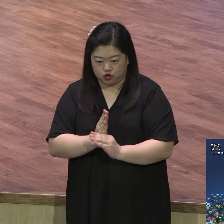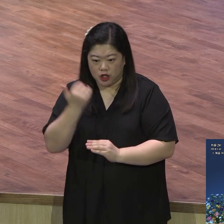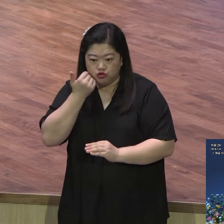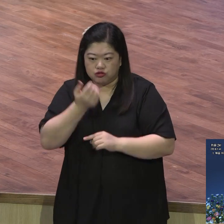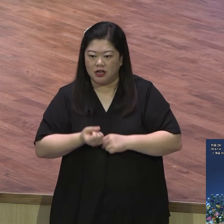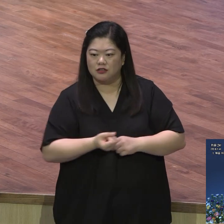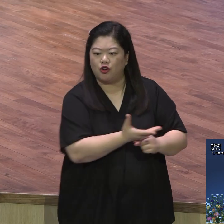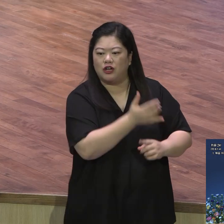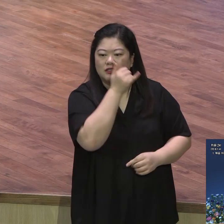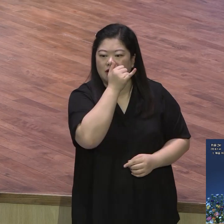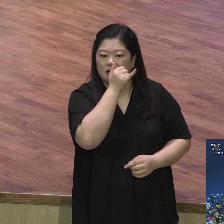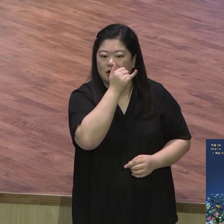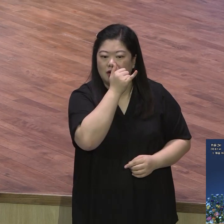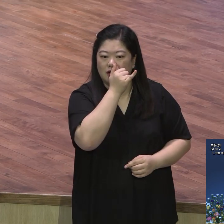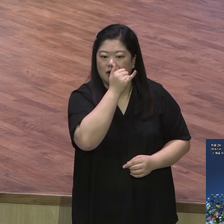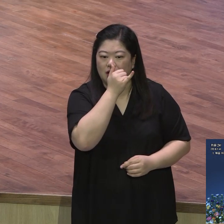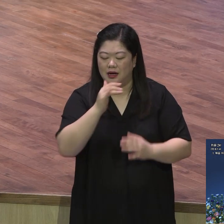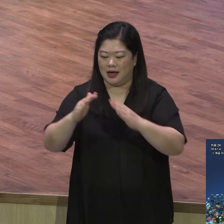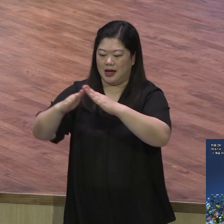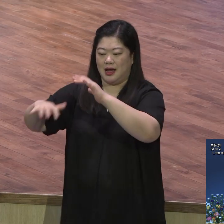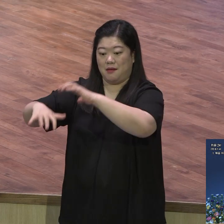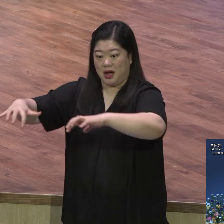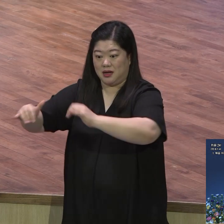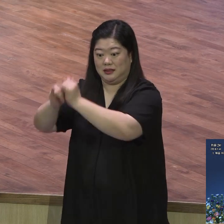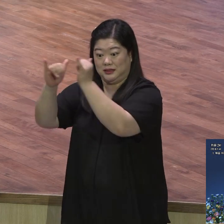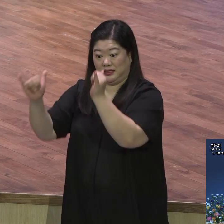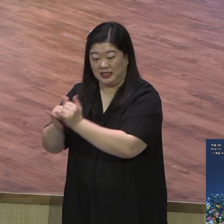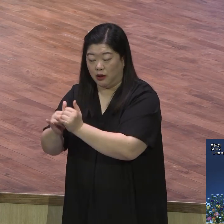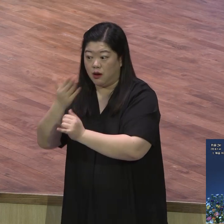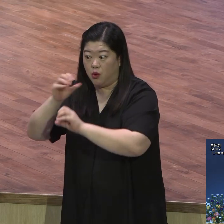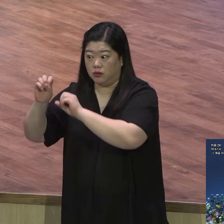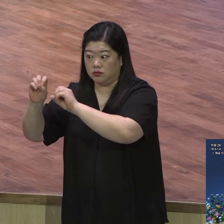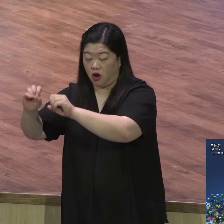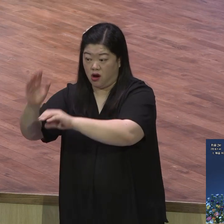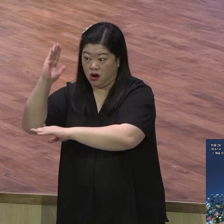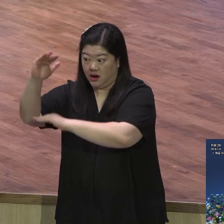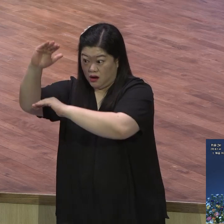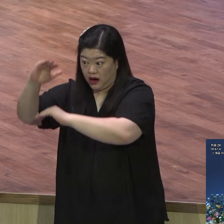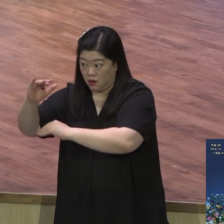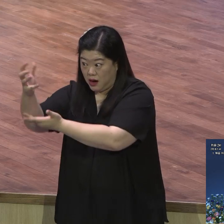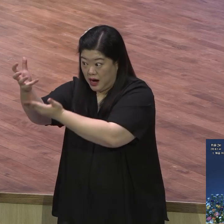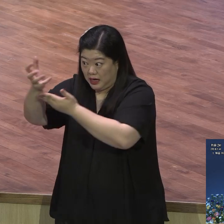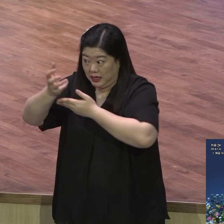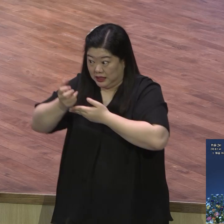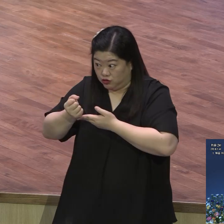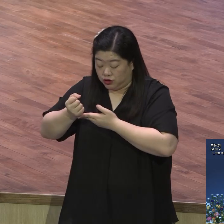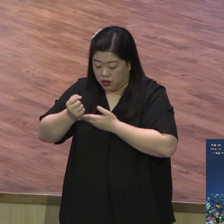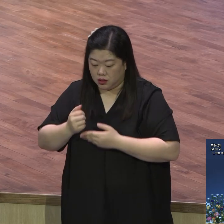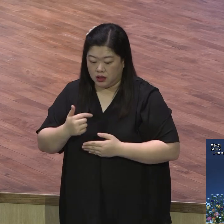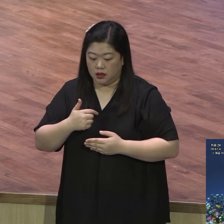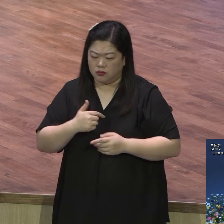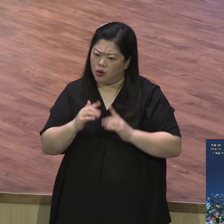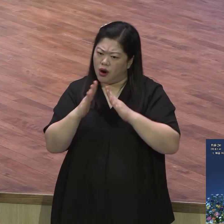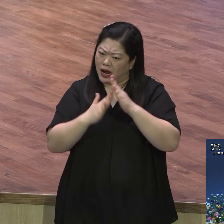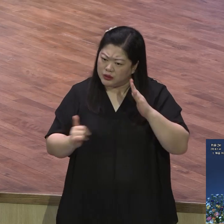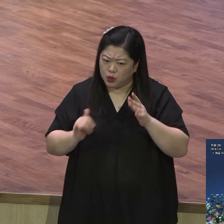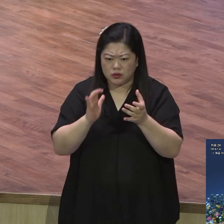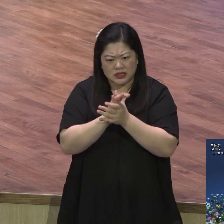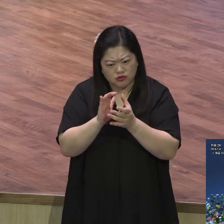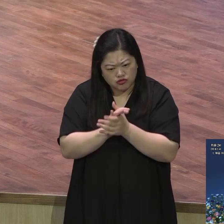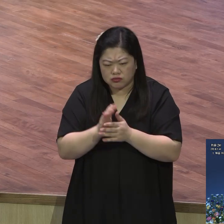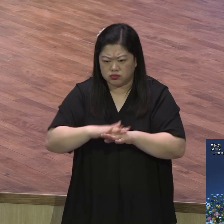때문입니다. 누군가가 누군가가 그곳을 찾아가서 가까운 일과 친척이 될 수 있고 가족이 될 수